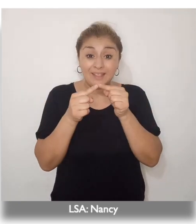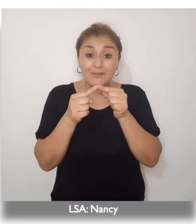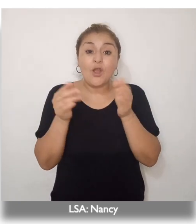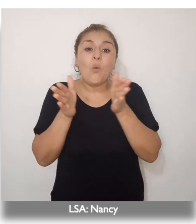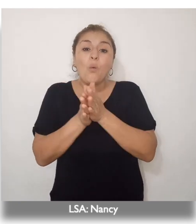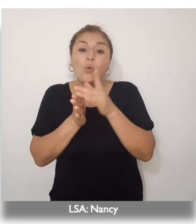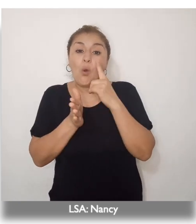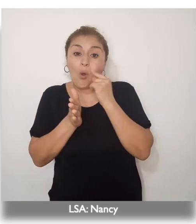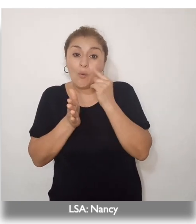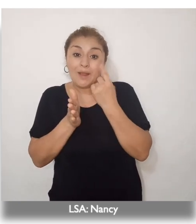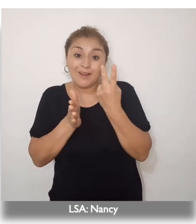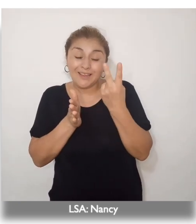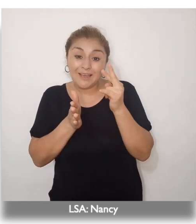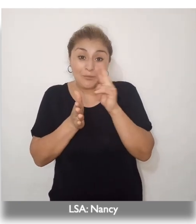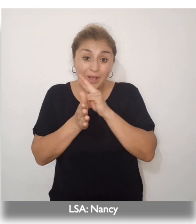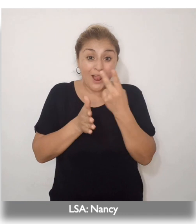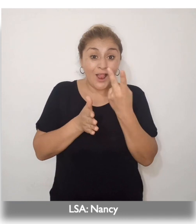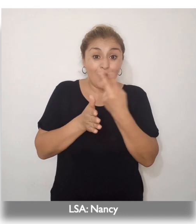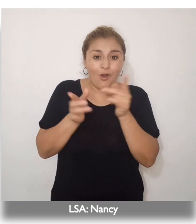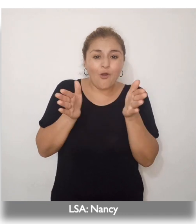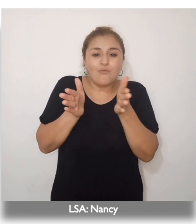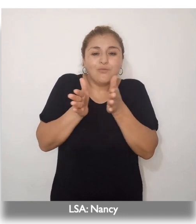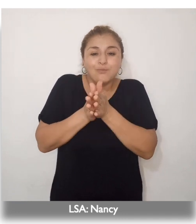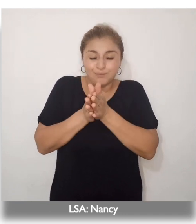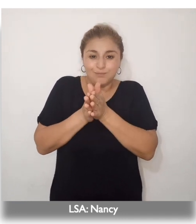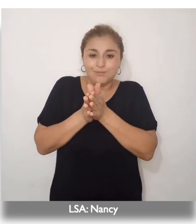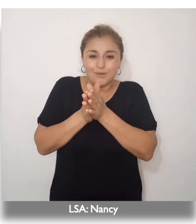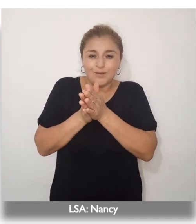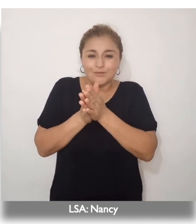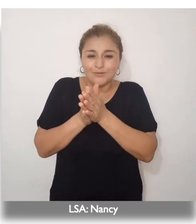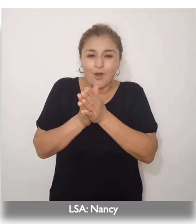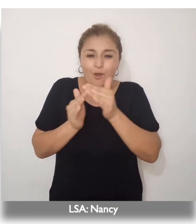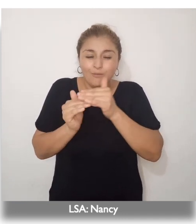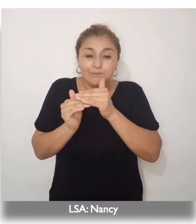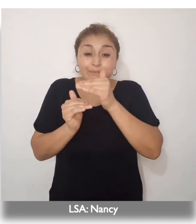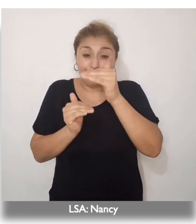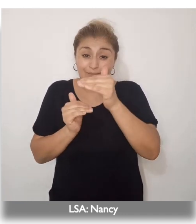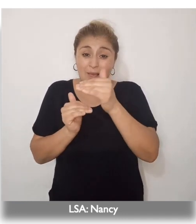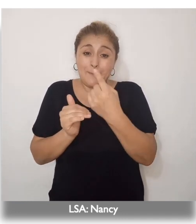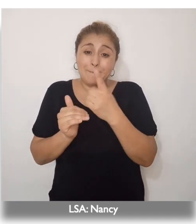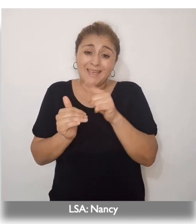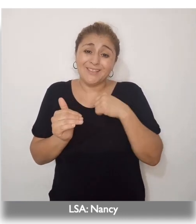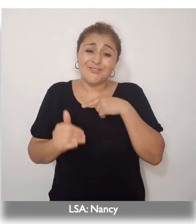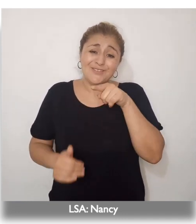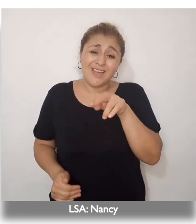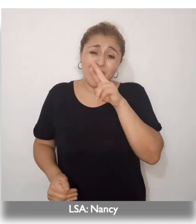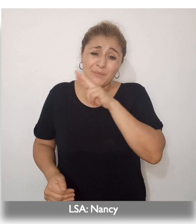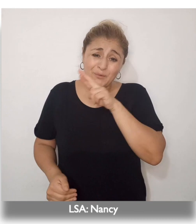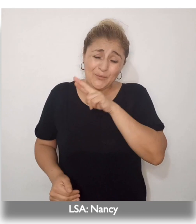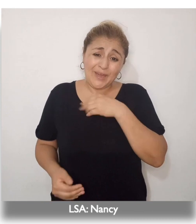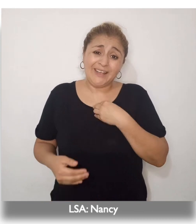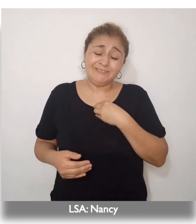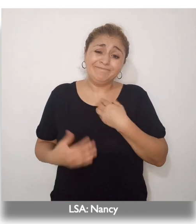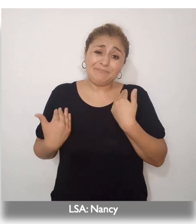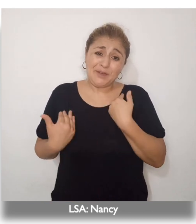complementarse con el hombre en algún momento de su vida va a experimentar soledad